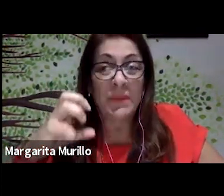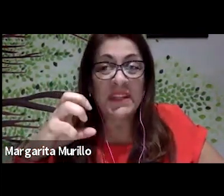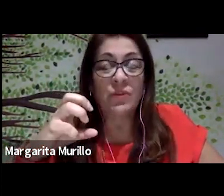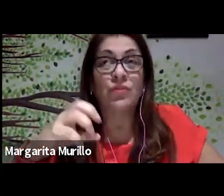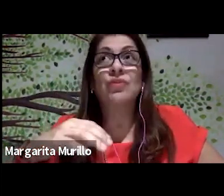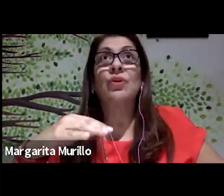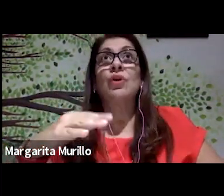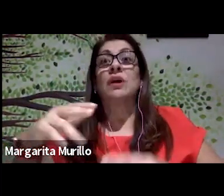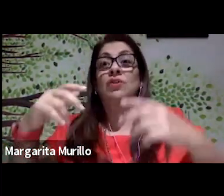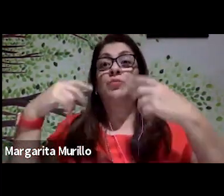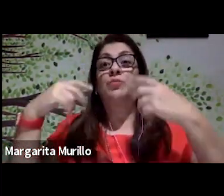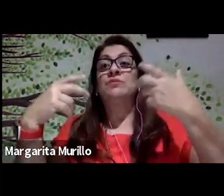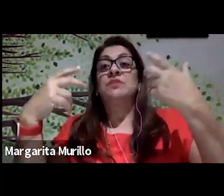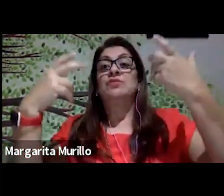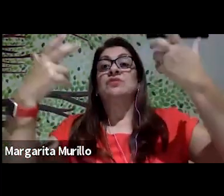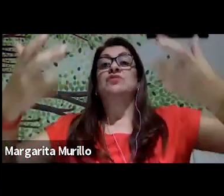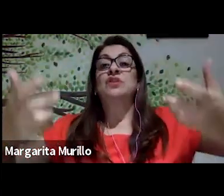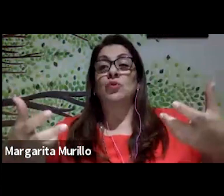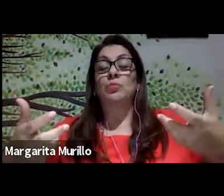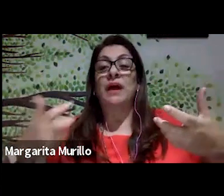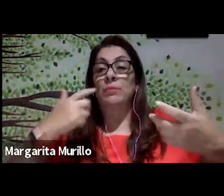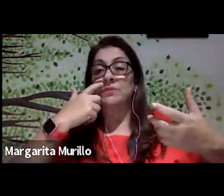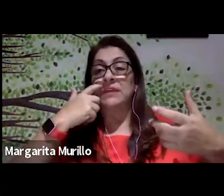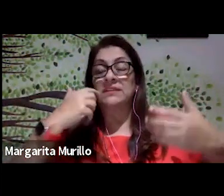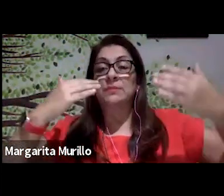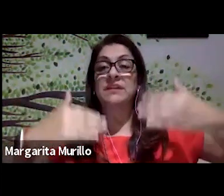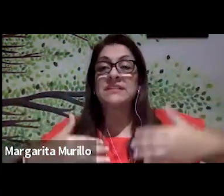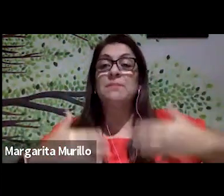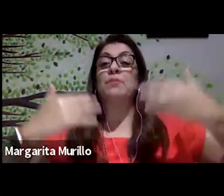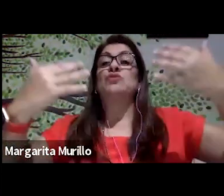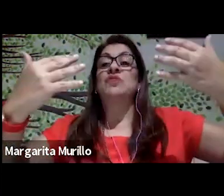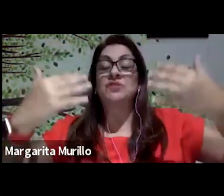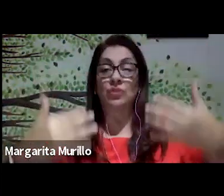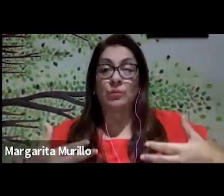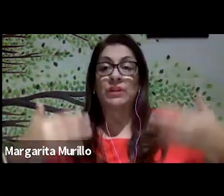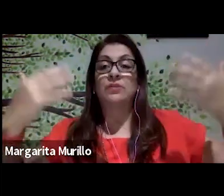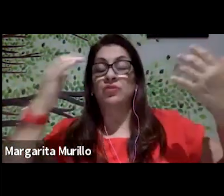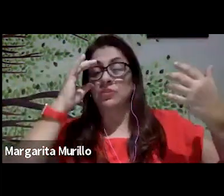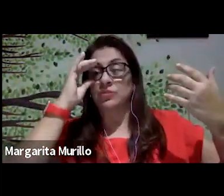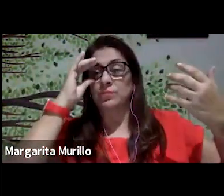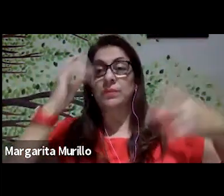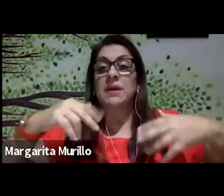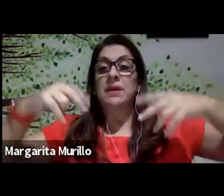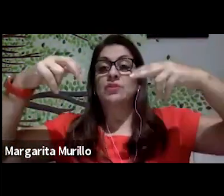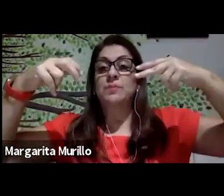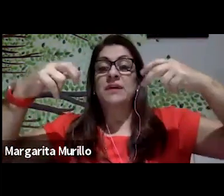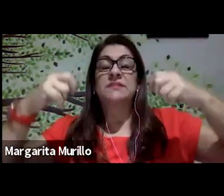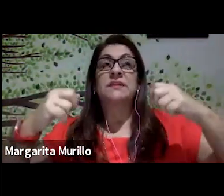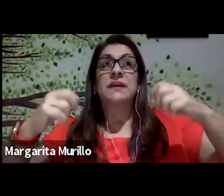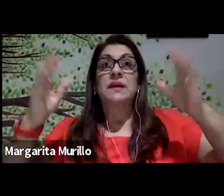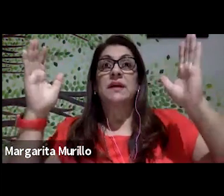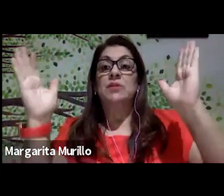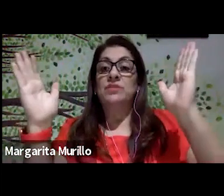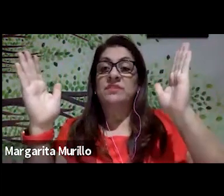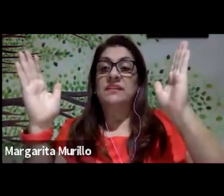especie como mínimos que nos ponemos se nos nos incorporamos y que estamos en este proceso de ponernos en dos en dos